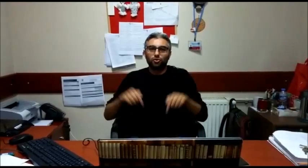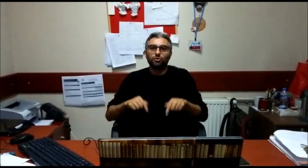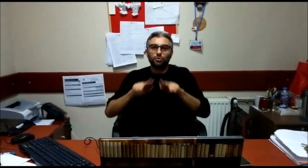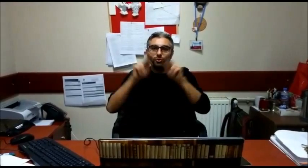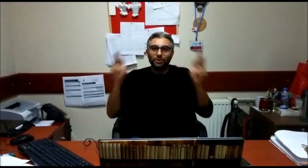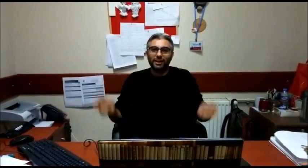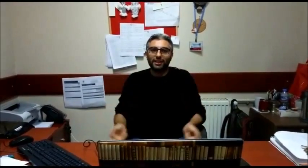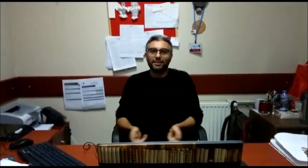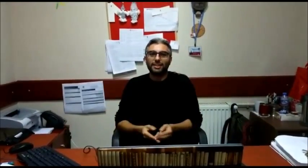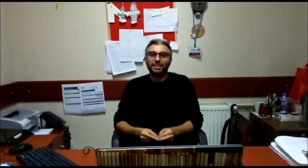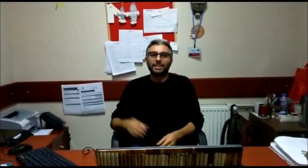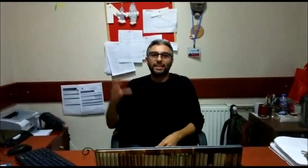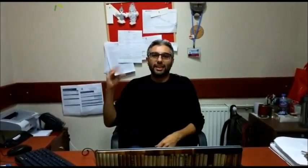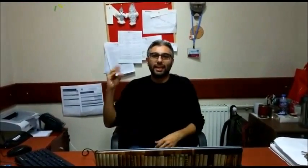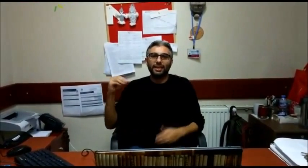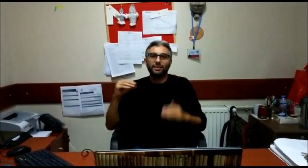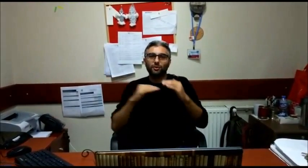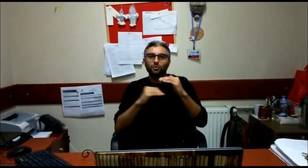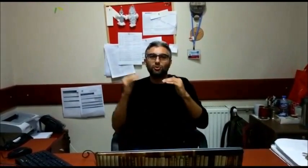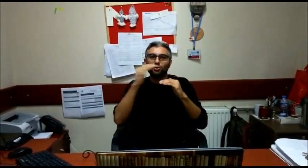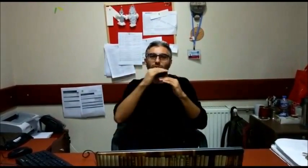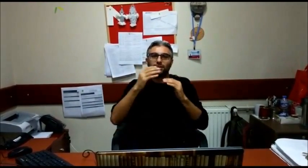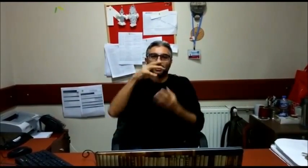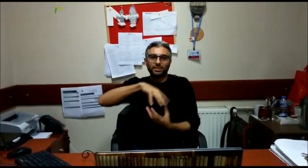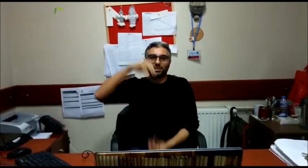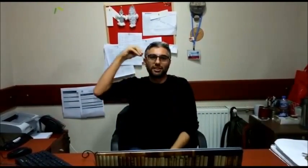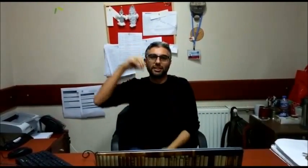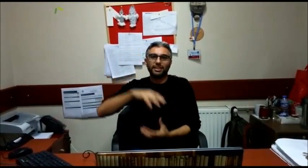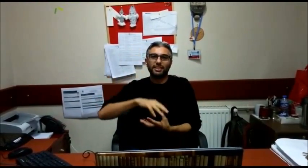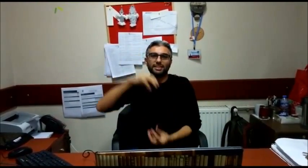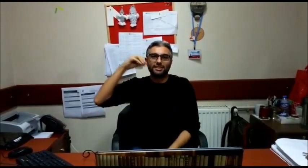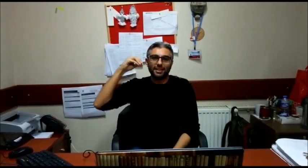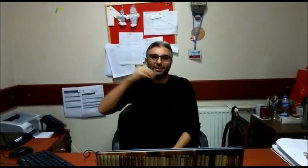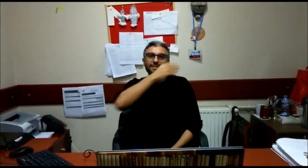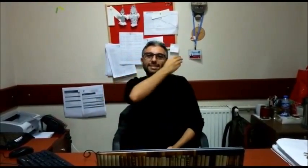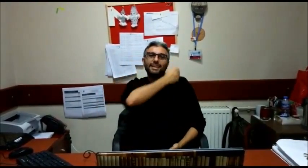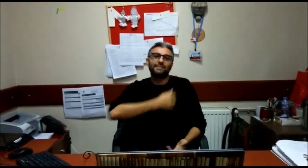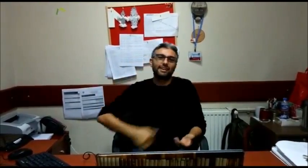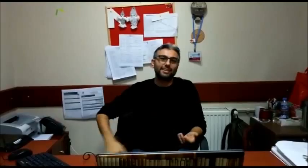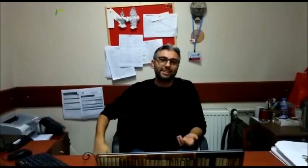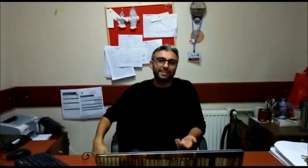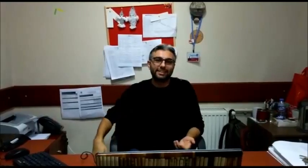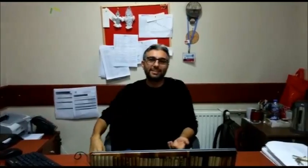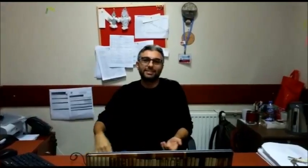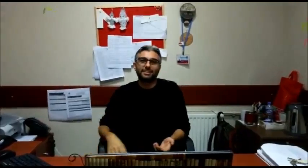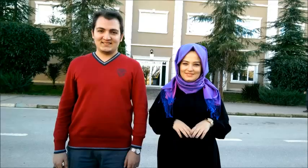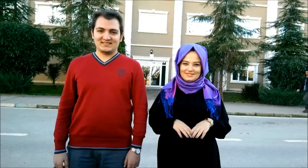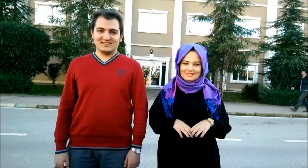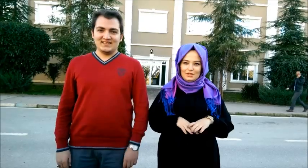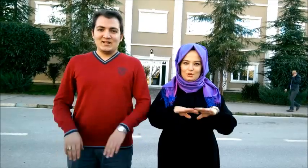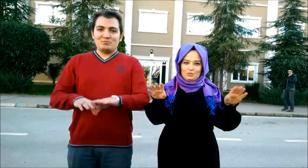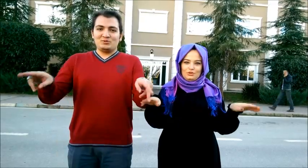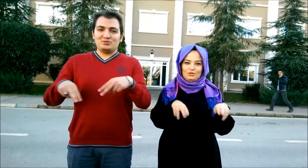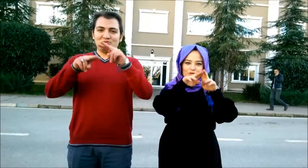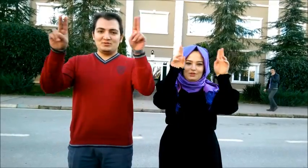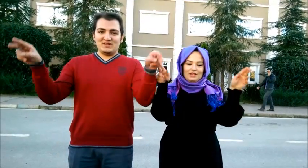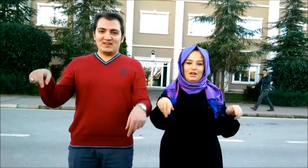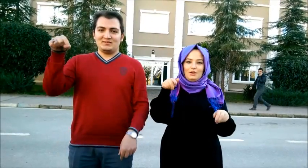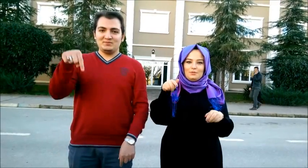Şu dünyadaki en üstün kişi insanı sevendir. Bütün dünya